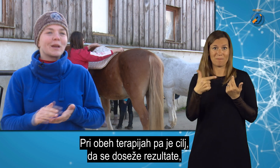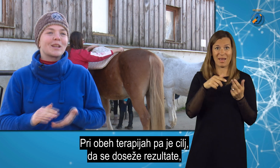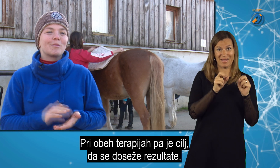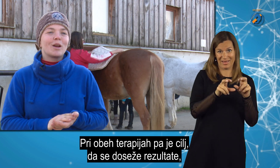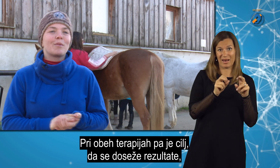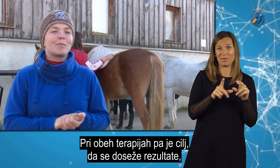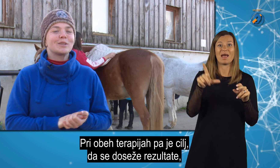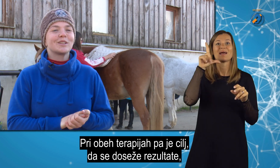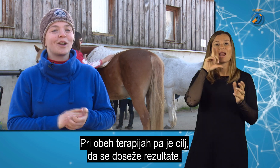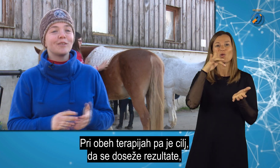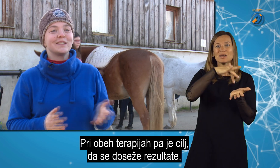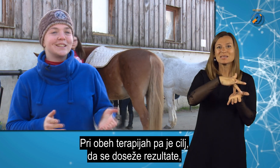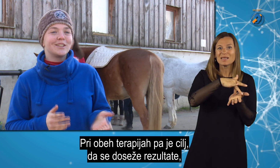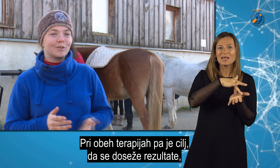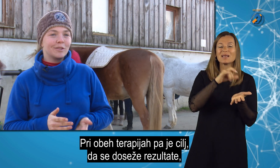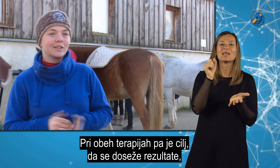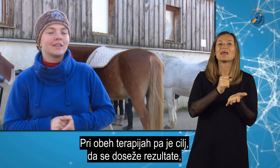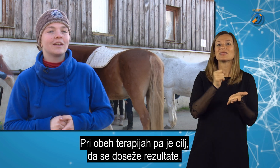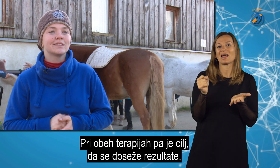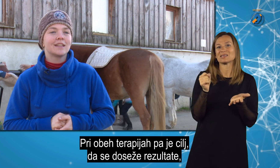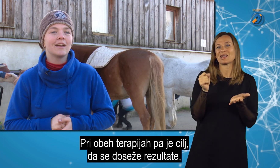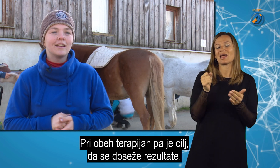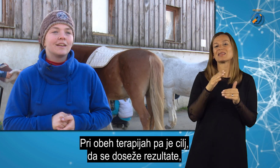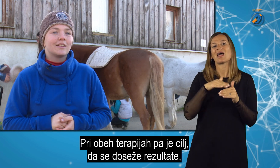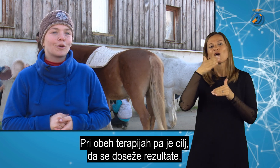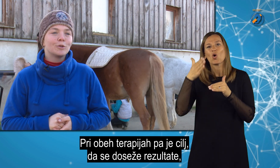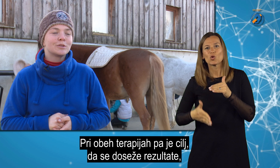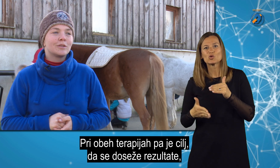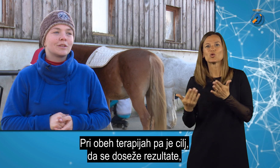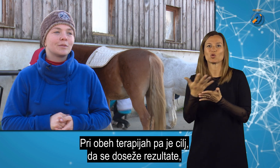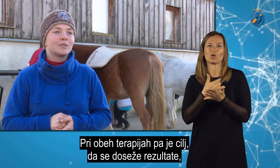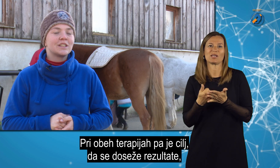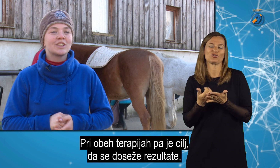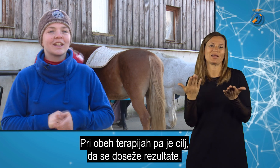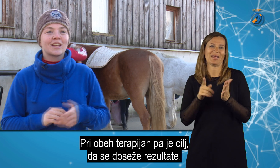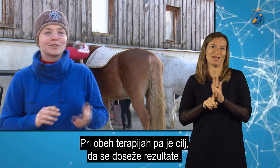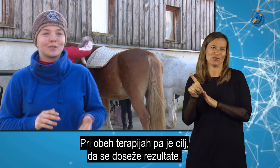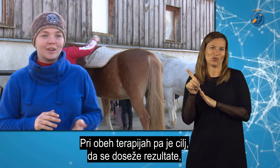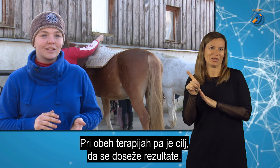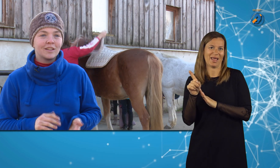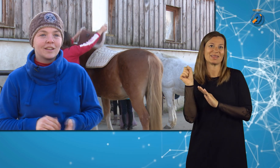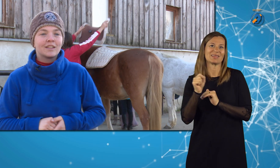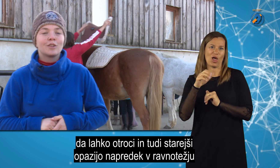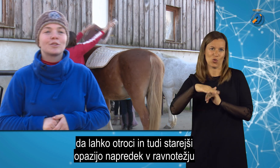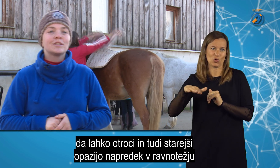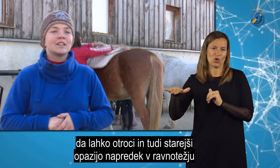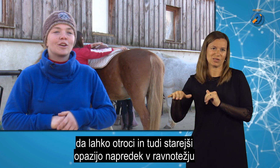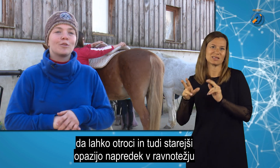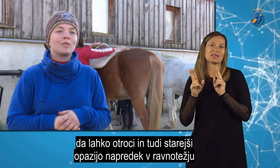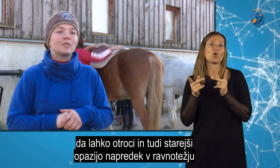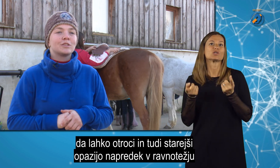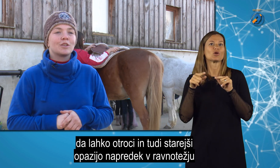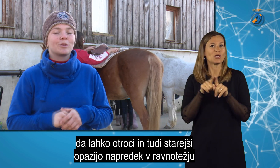v obeh terapijah pa je pač glavni cilj to, da se na koncu doseže nek rezultat, da